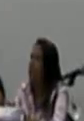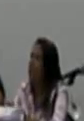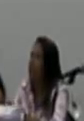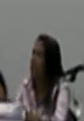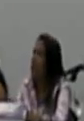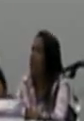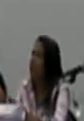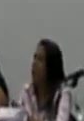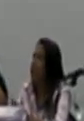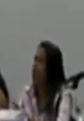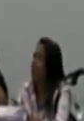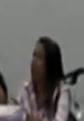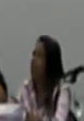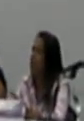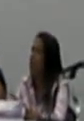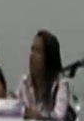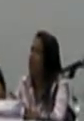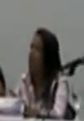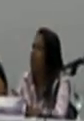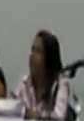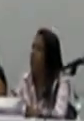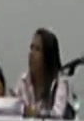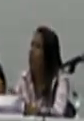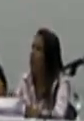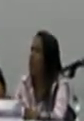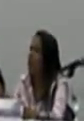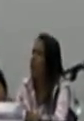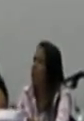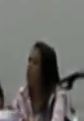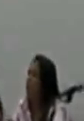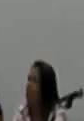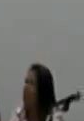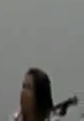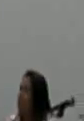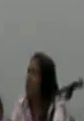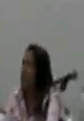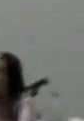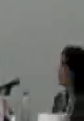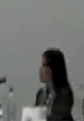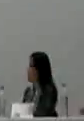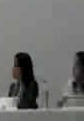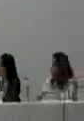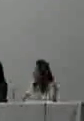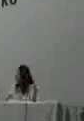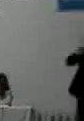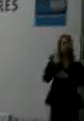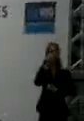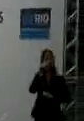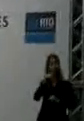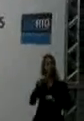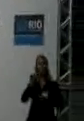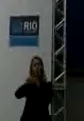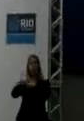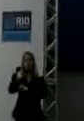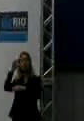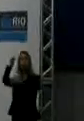só questões que me vêm aqui como sempre um diferencial que me incomoda. Mas nessa questão da violência contra a mulher, violência doméstica,